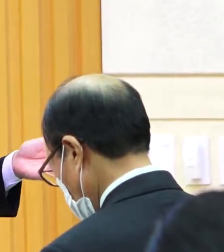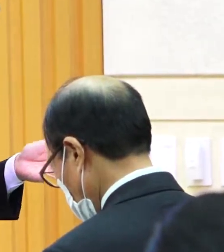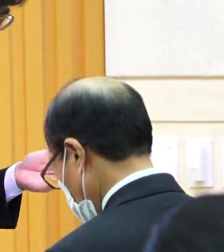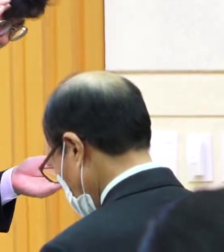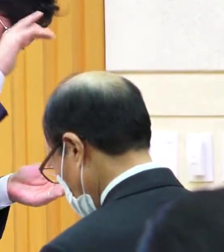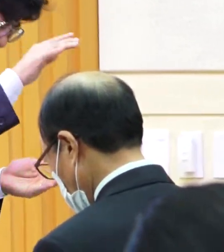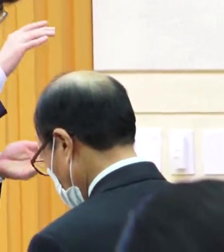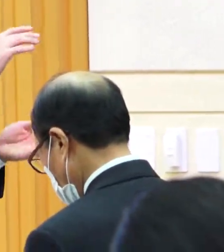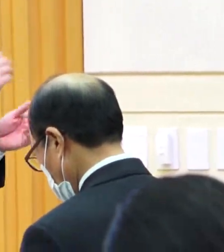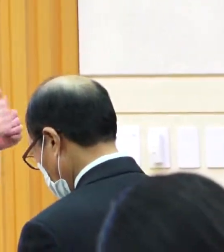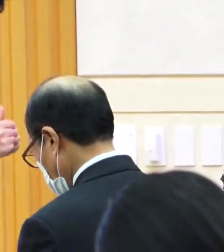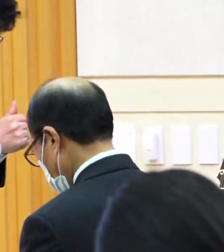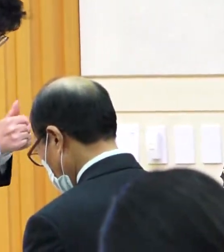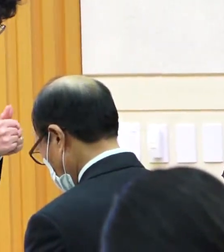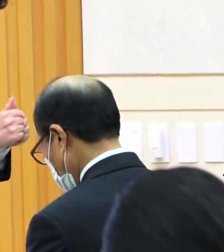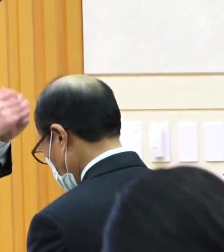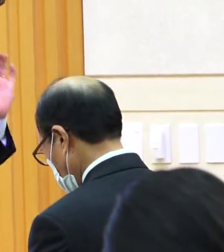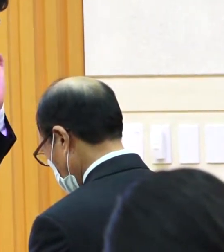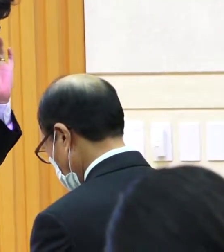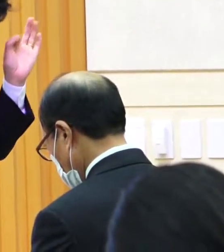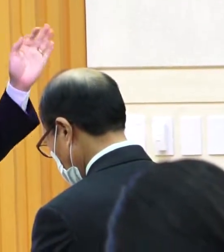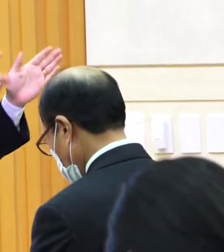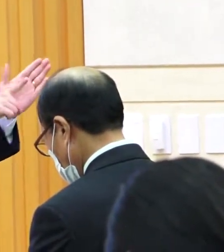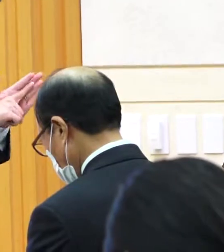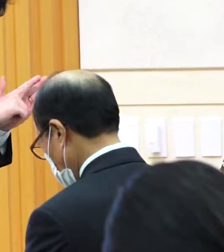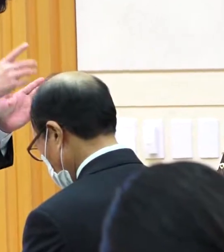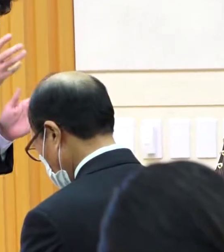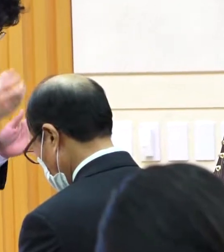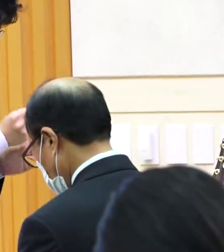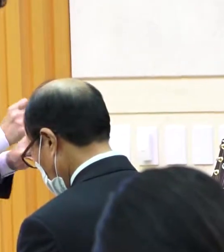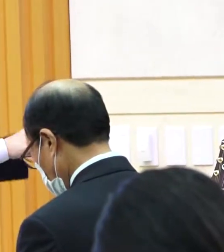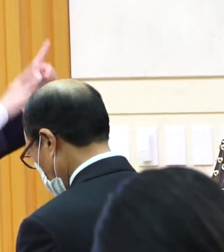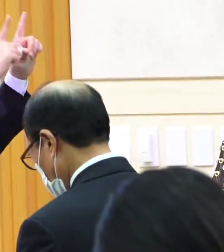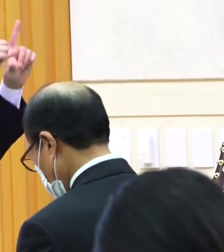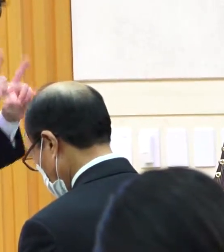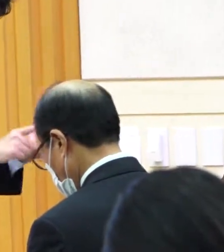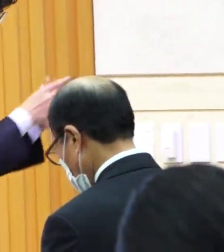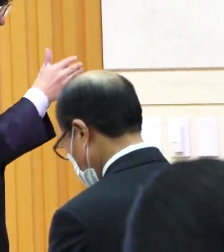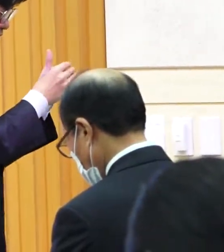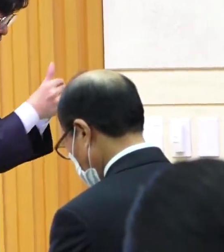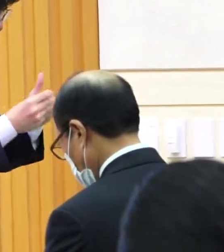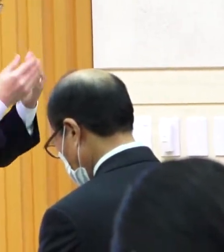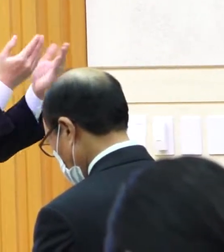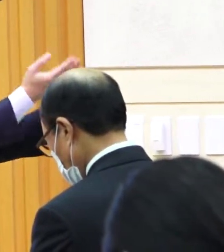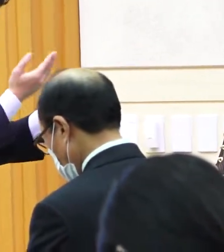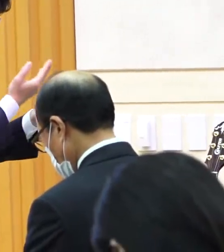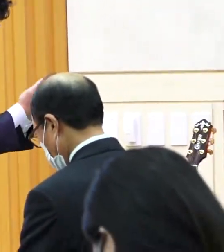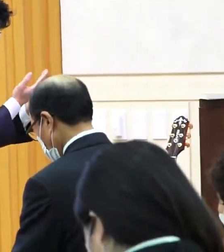사모하며 정말 그 간절한 믿음으로 살아갈 수 있도록 인도하여 주시옵소서.